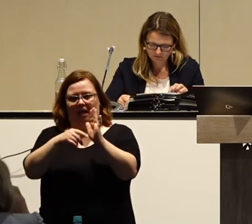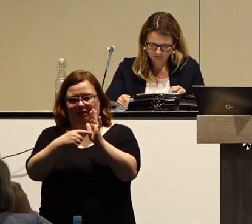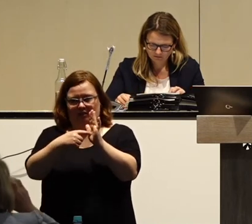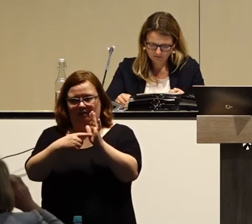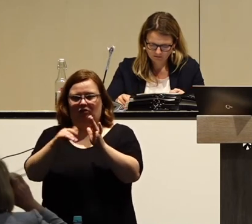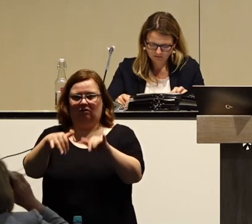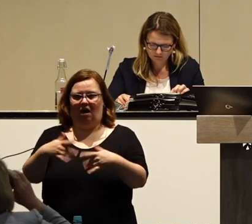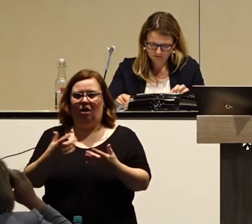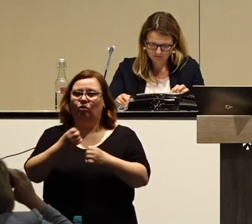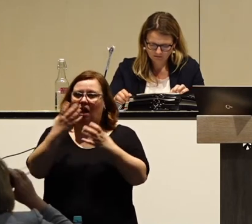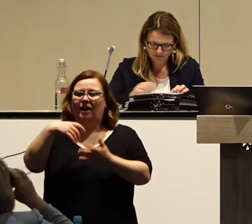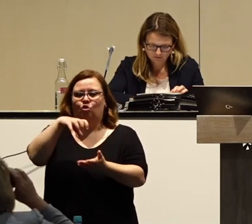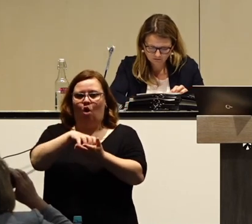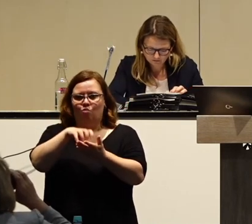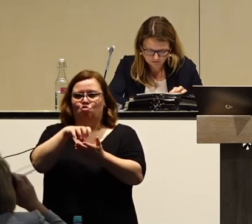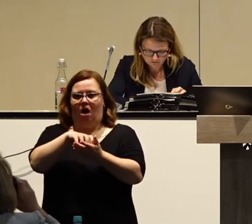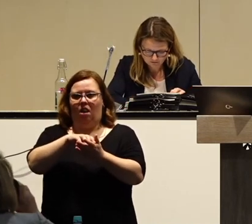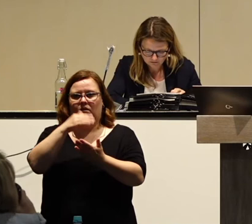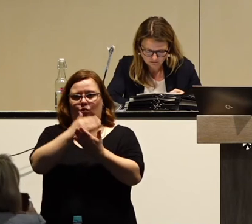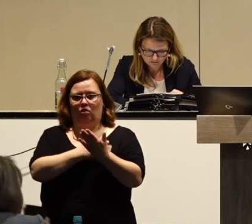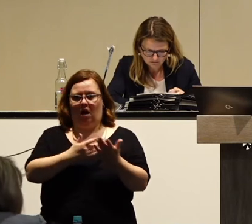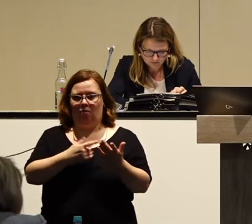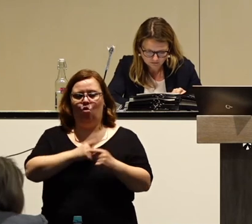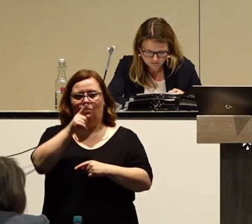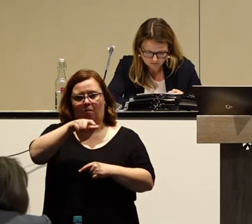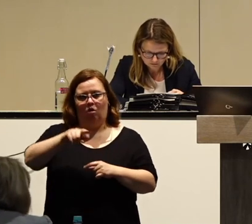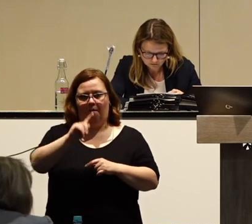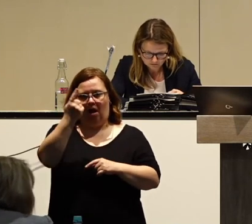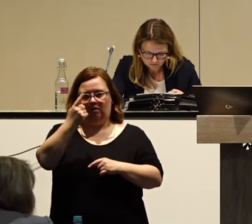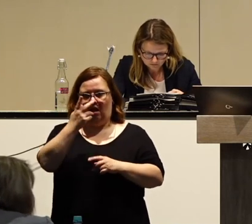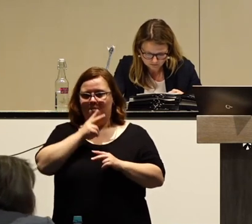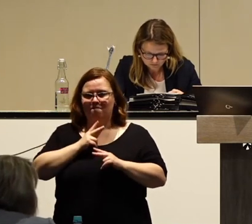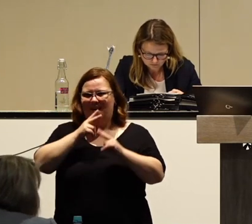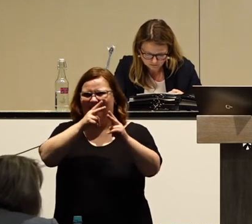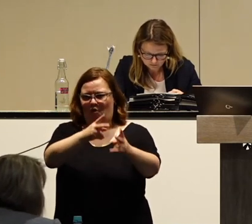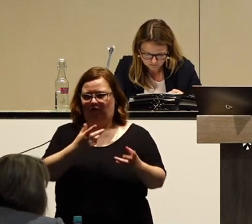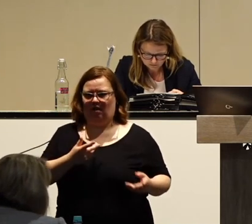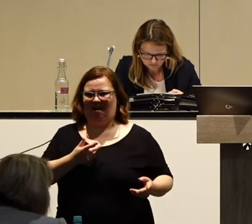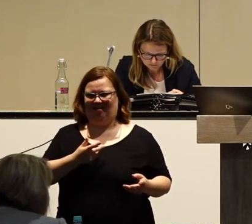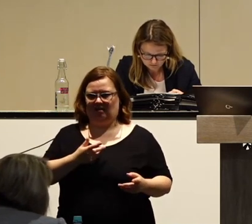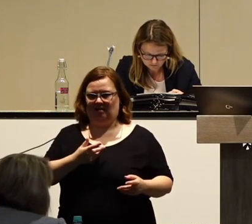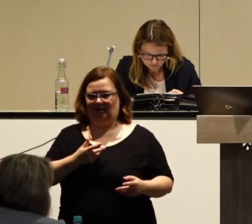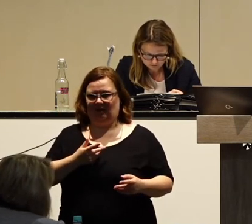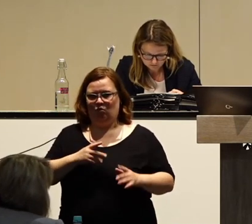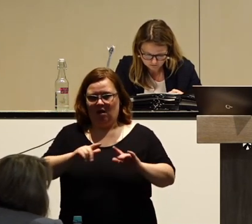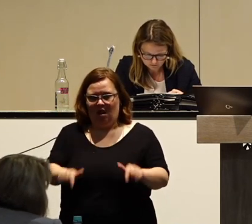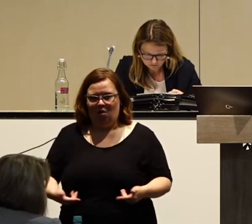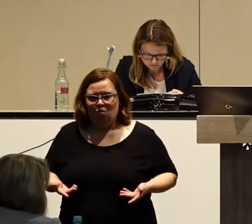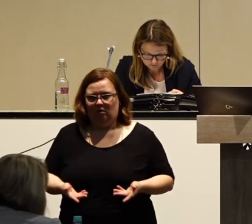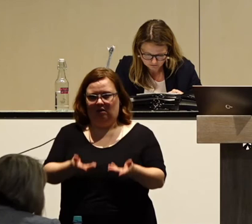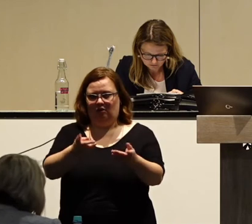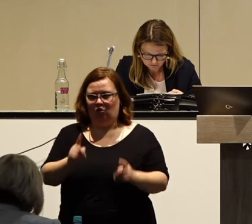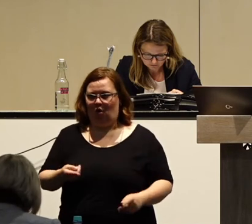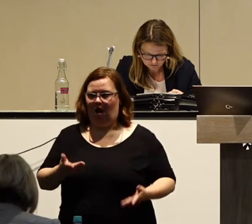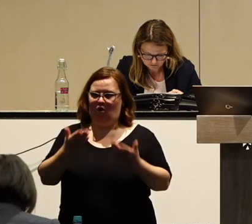und natürlich, das ist ein kommunales Programm. Der Oberbürgermeister wird hier beauftragt, Dinge in den Gang zu bringen, wird